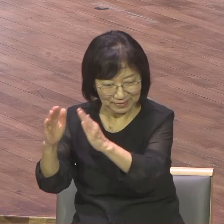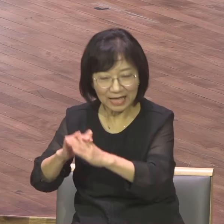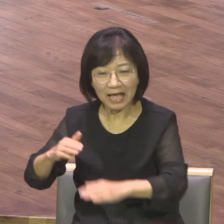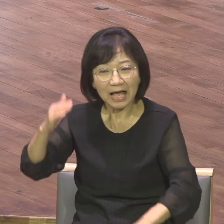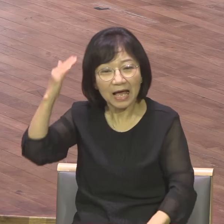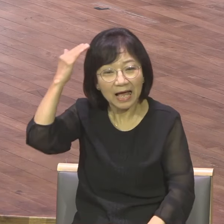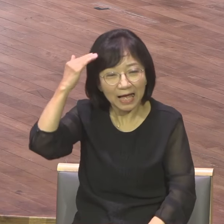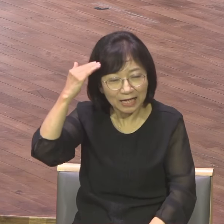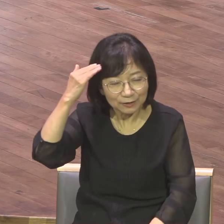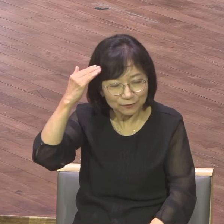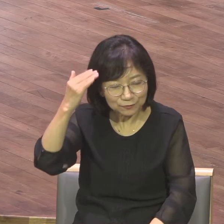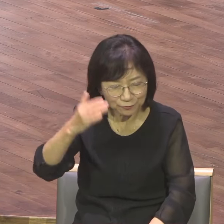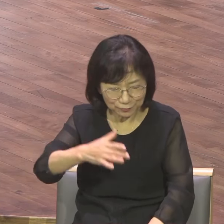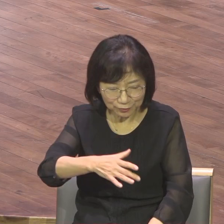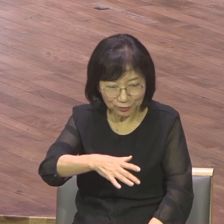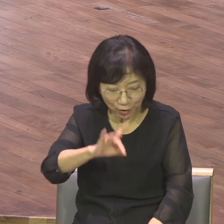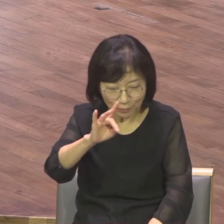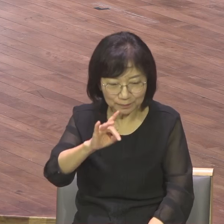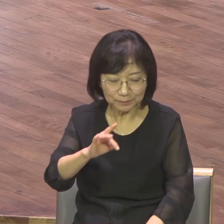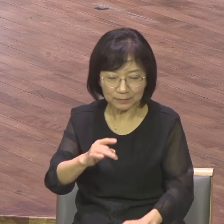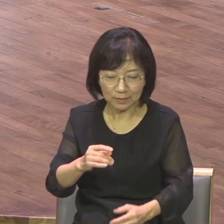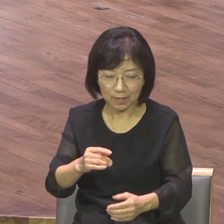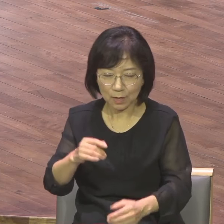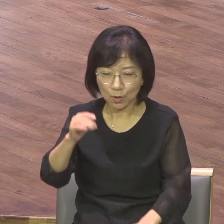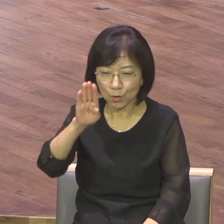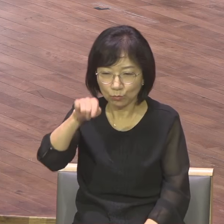최초 부흥사였던 이성봉 목사님,